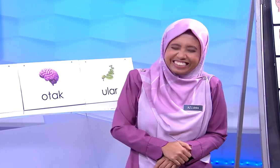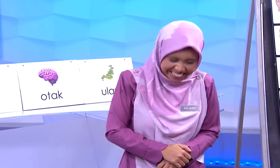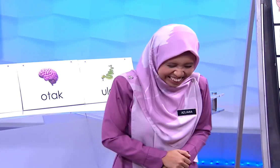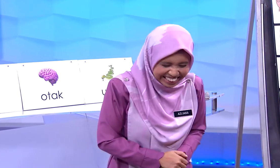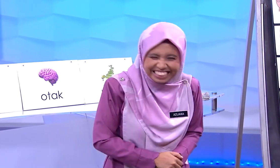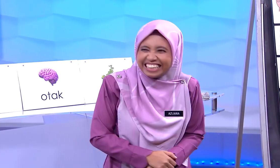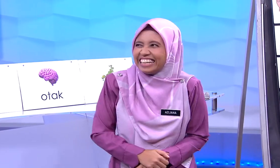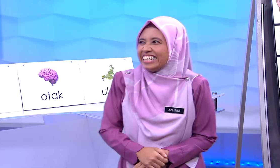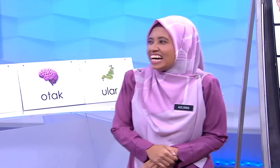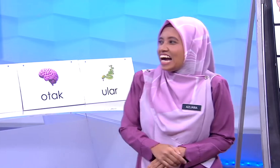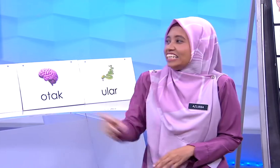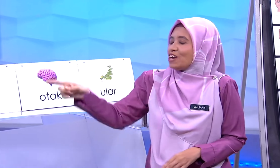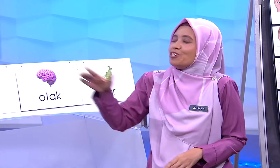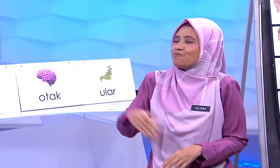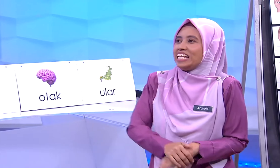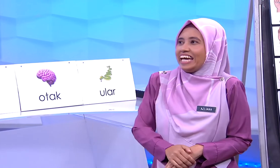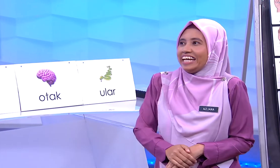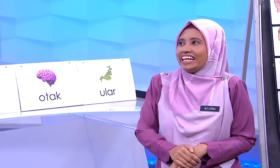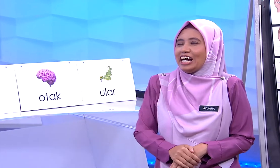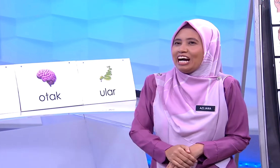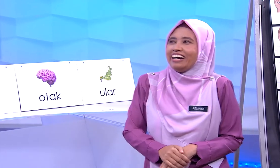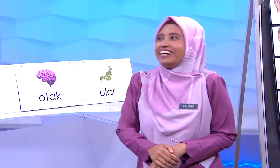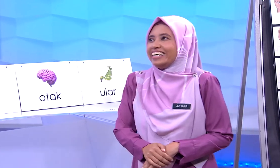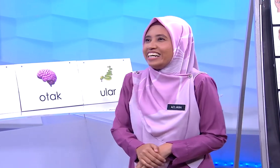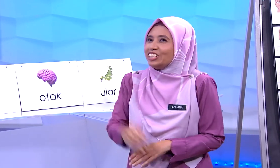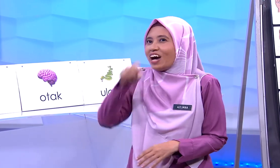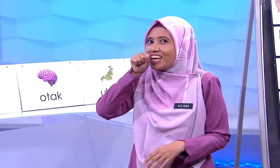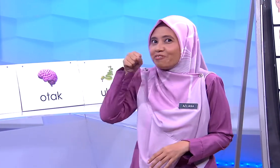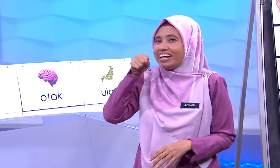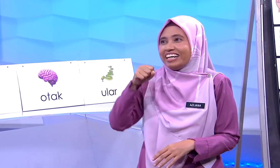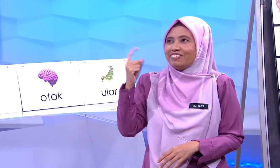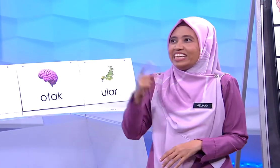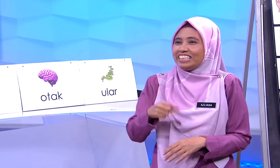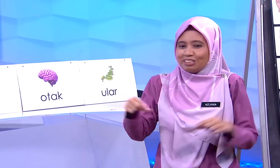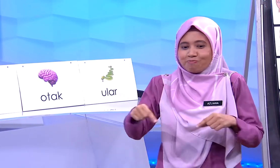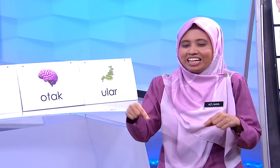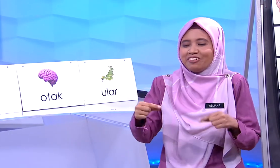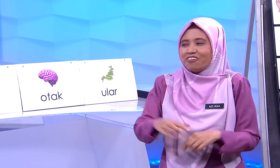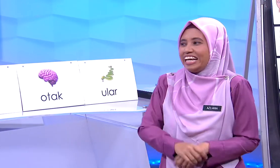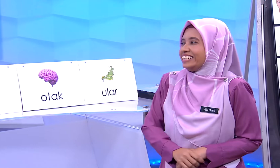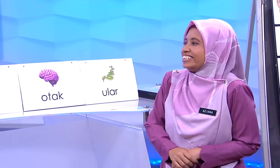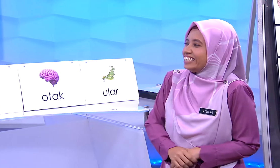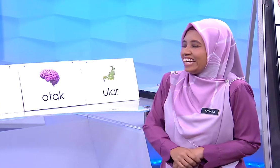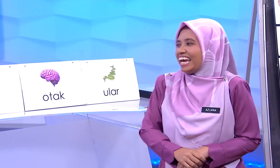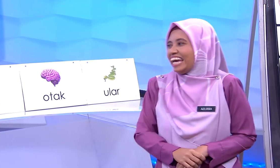macam tu ulaon ayo bisa menempel itu melihat lima yaitu ayam yang aliasing much boring Oke